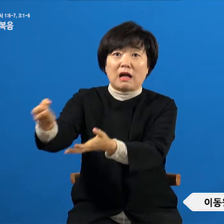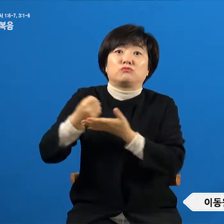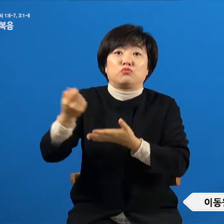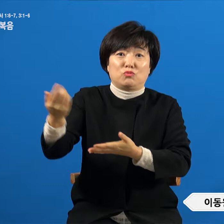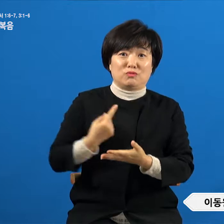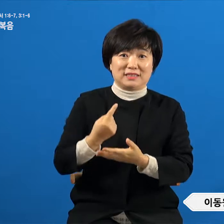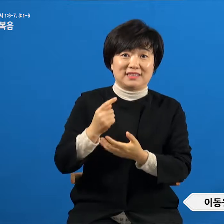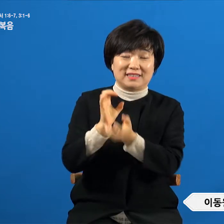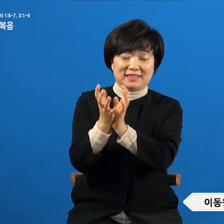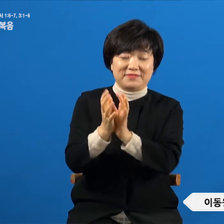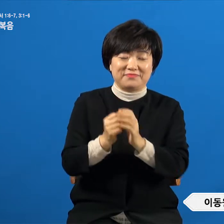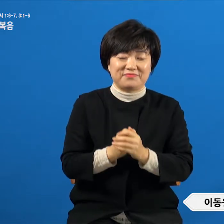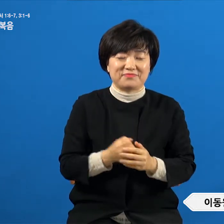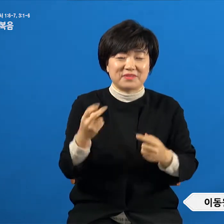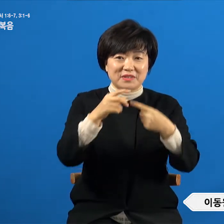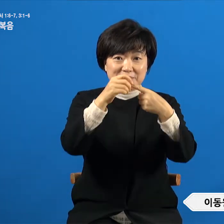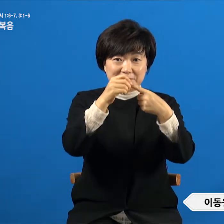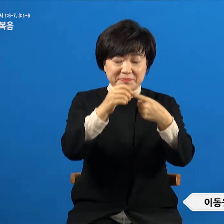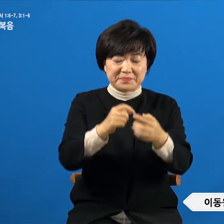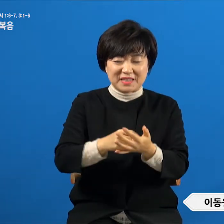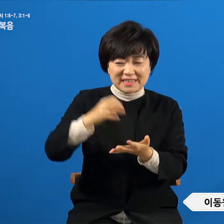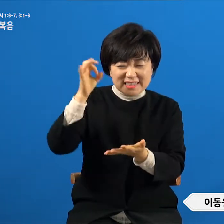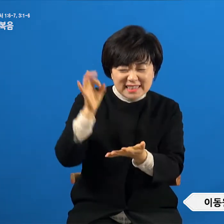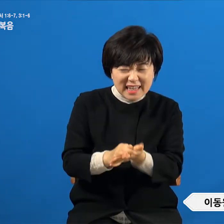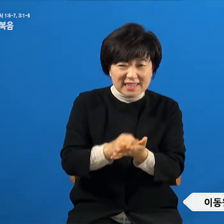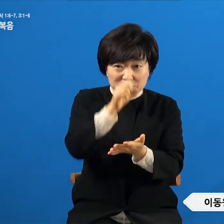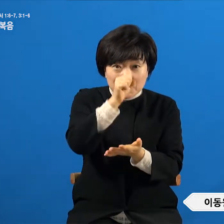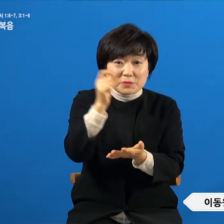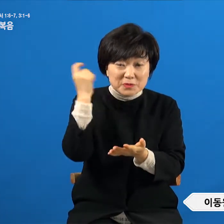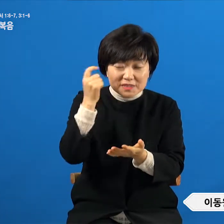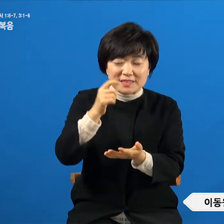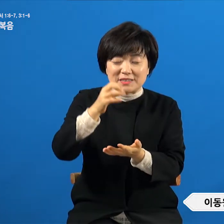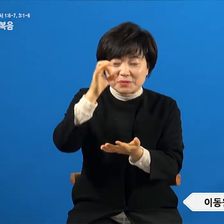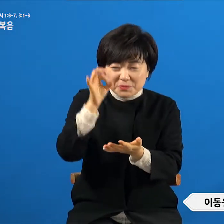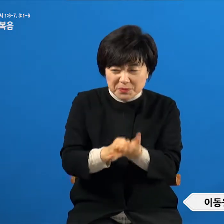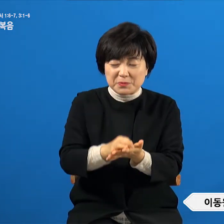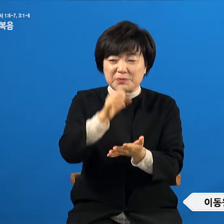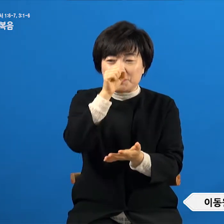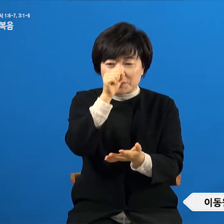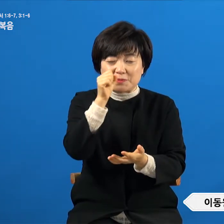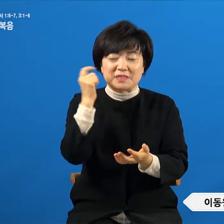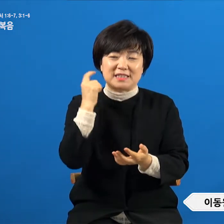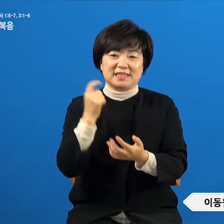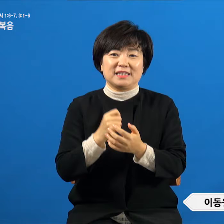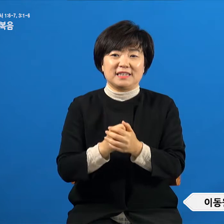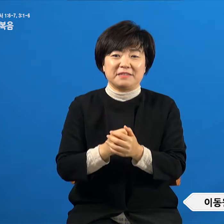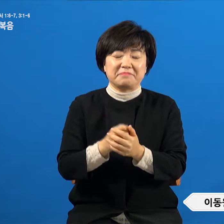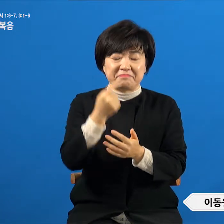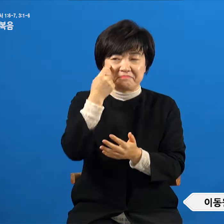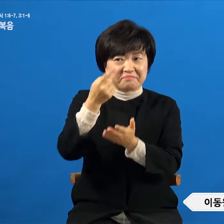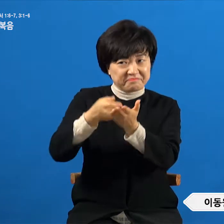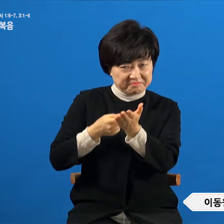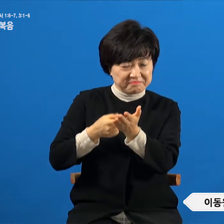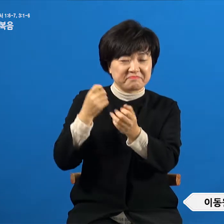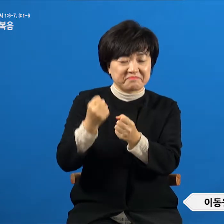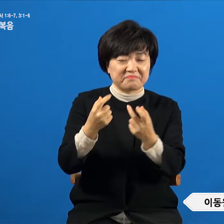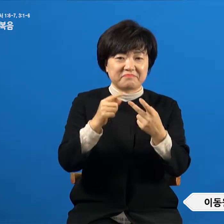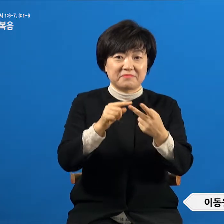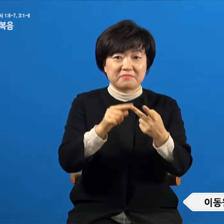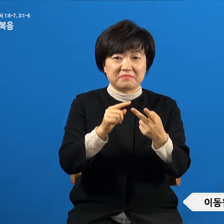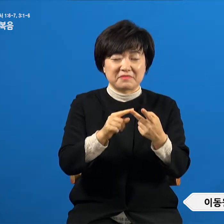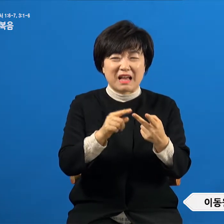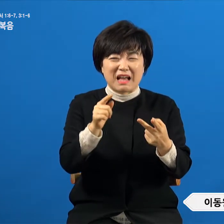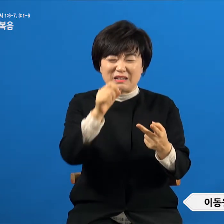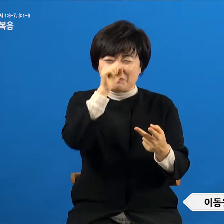좋은 소식, 싼 가격에 성형수술 했다네. 나쁜 소식, 수술이 시원찮아 다시 해야 한다네.